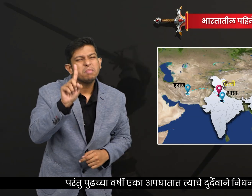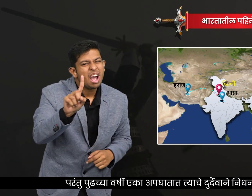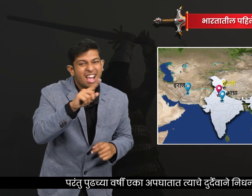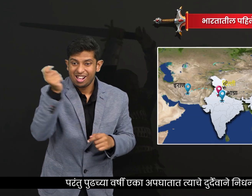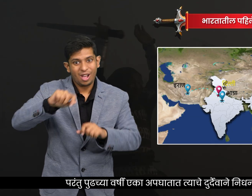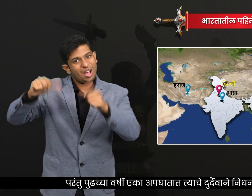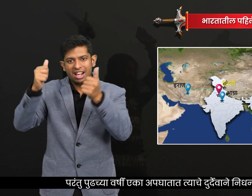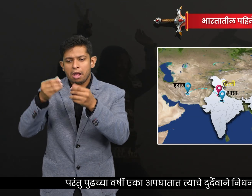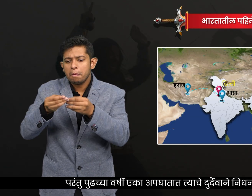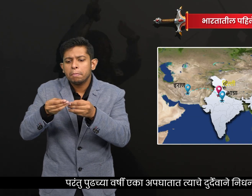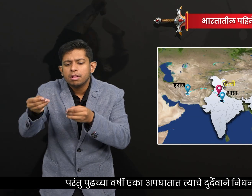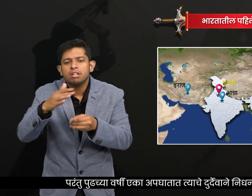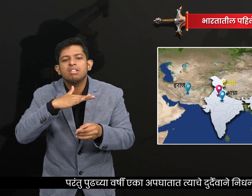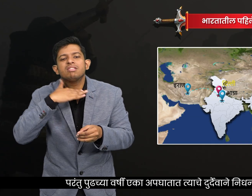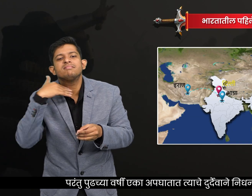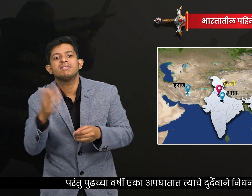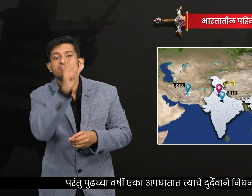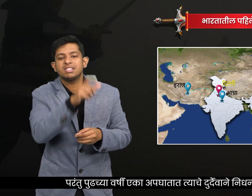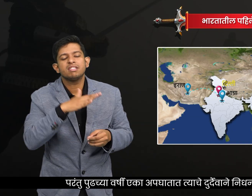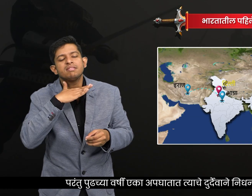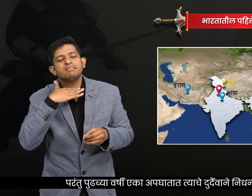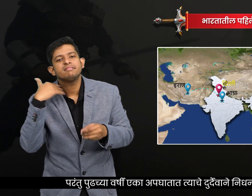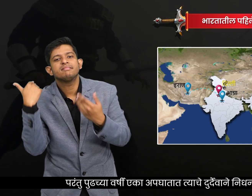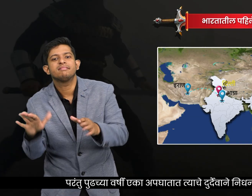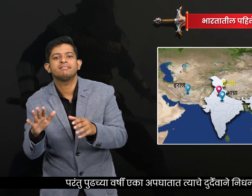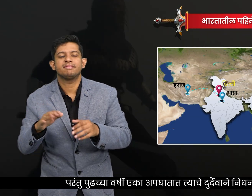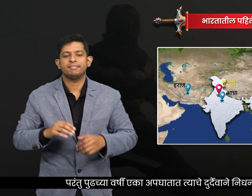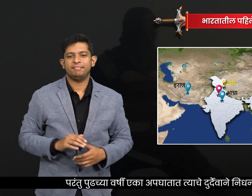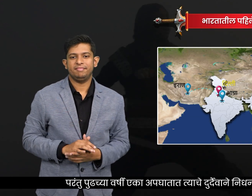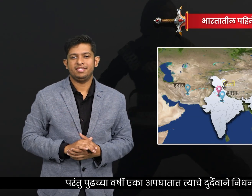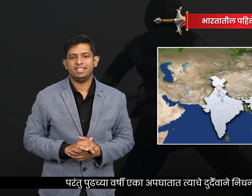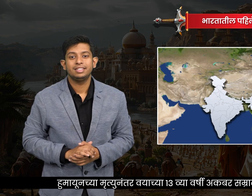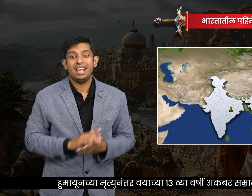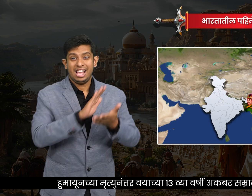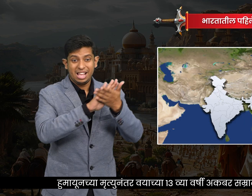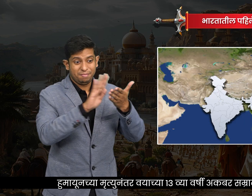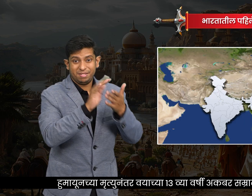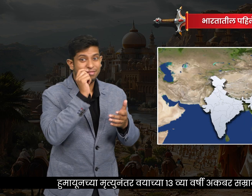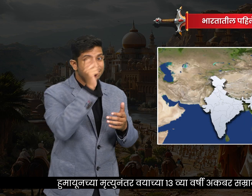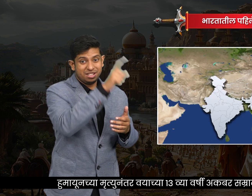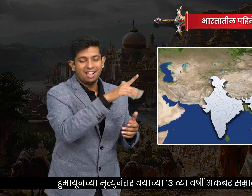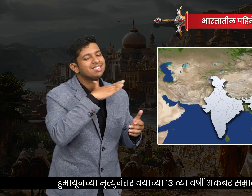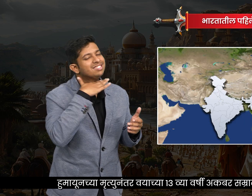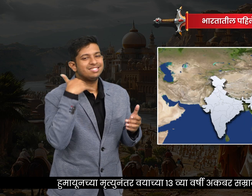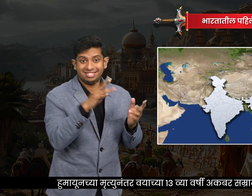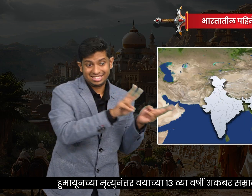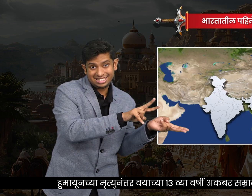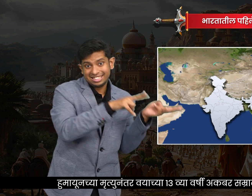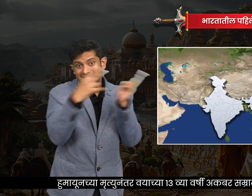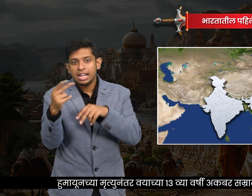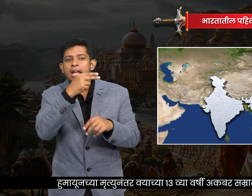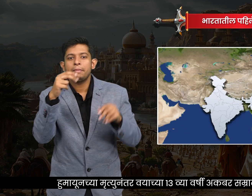वर्षी एका अपघातात त्याचे दुर्दैवाने निधन झाले. हुमायूनच्या